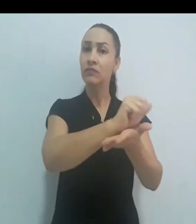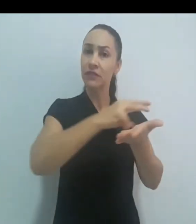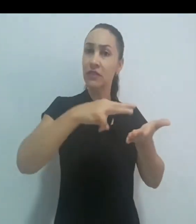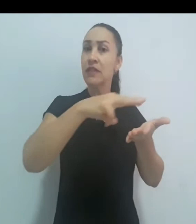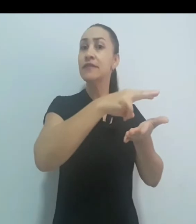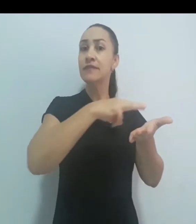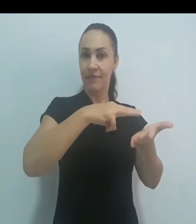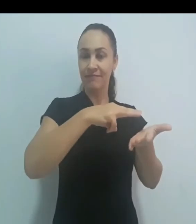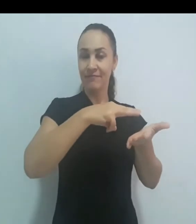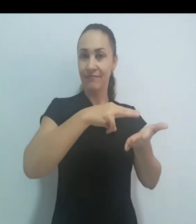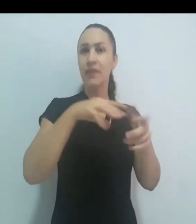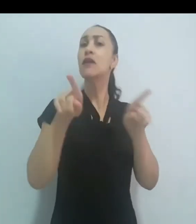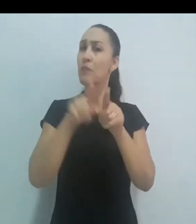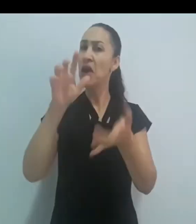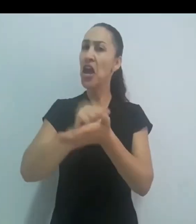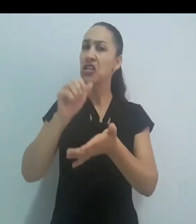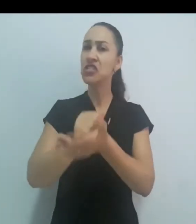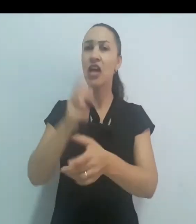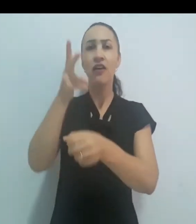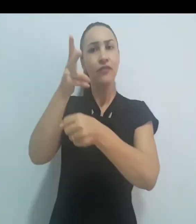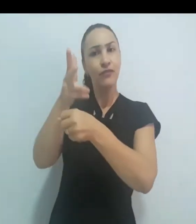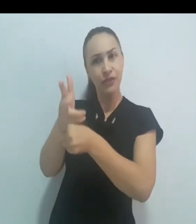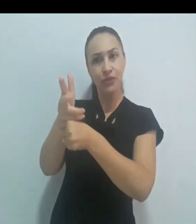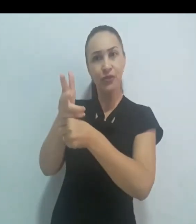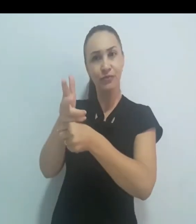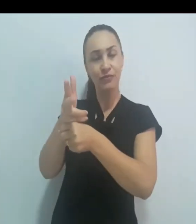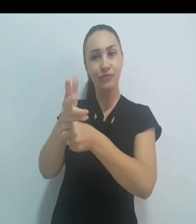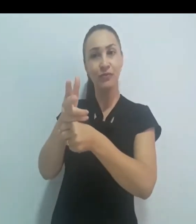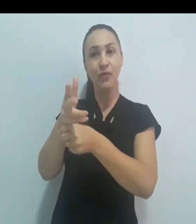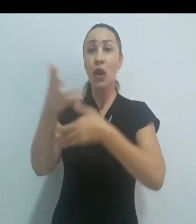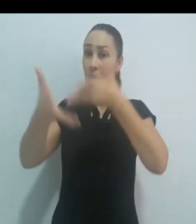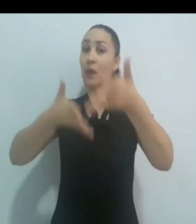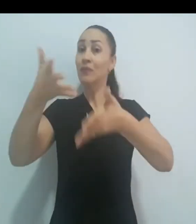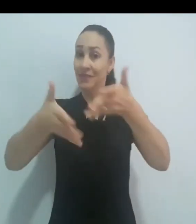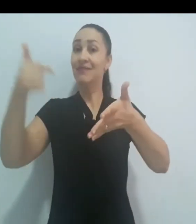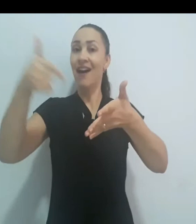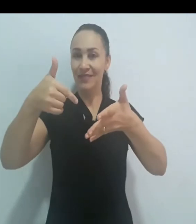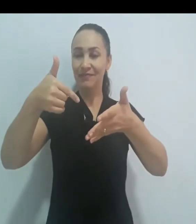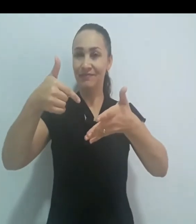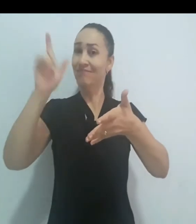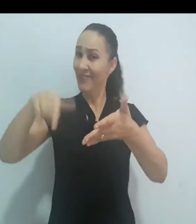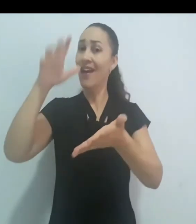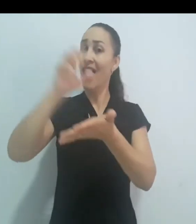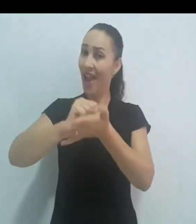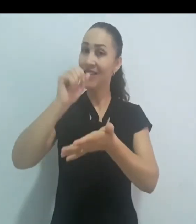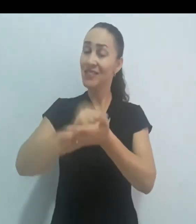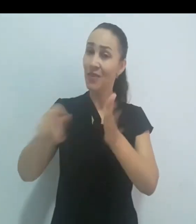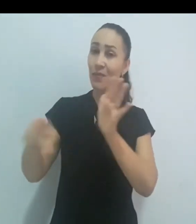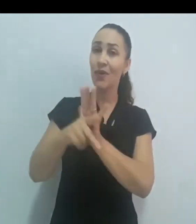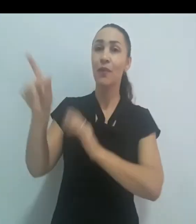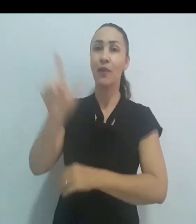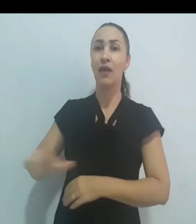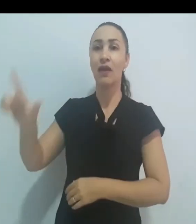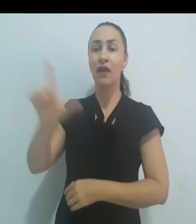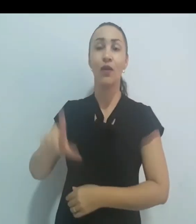escrita de sinais, como também registrada em vídeos com o uso da língua de sinais. Então, o registro da